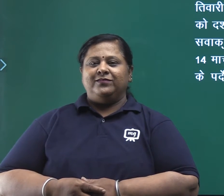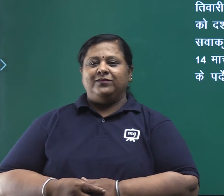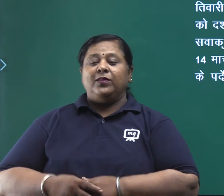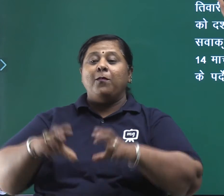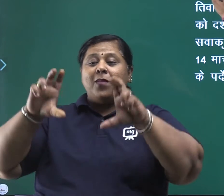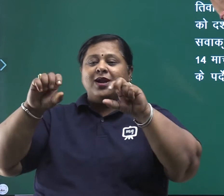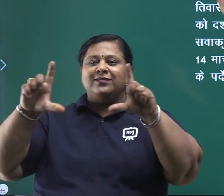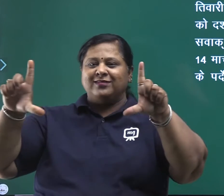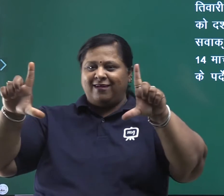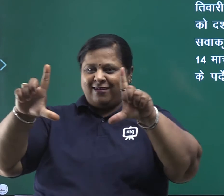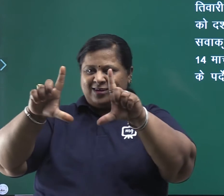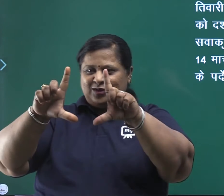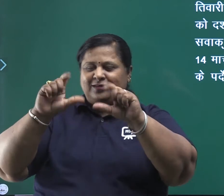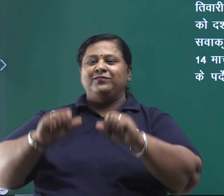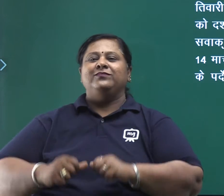पाठ सारांश।